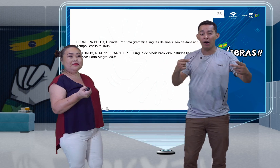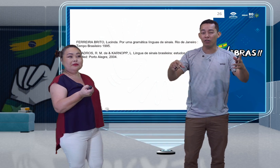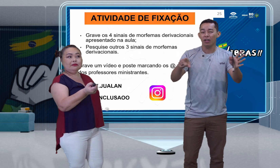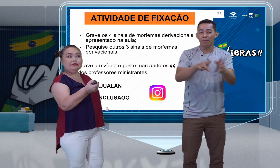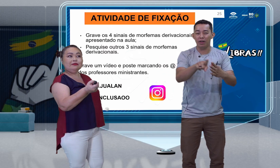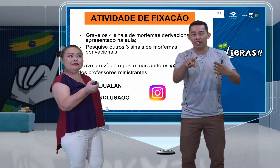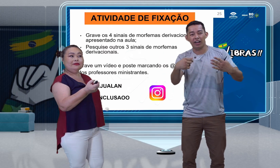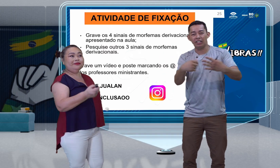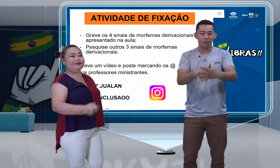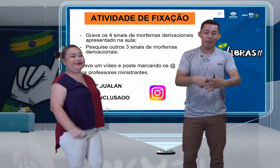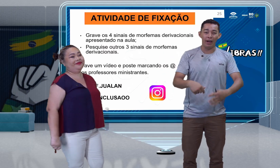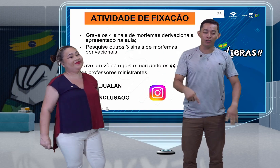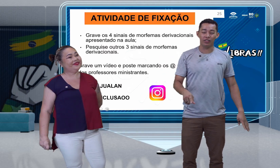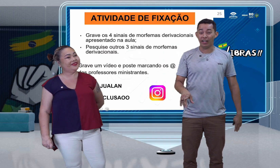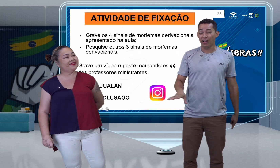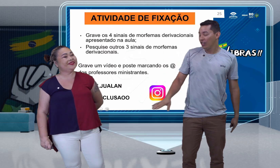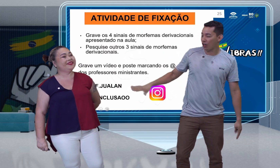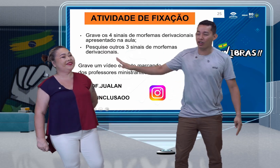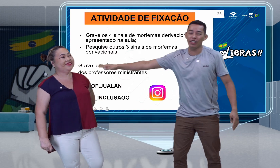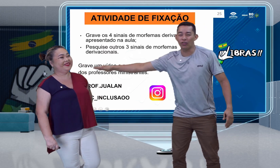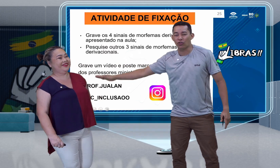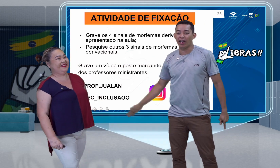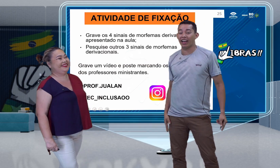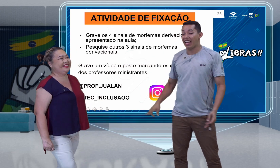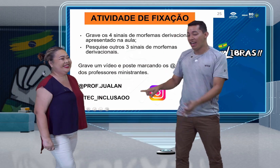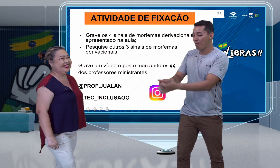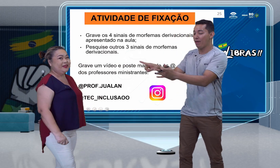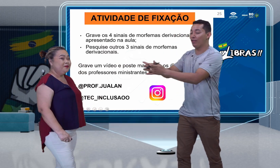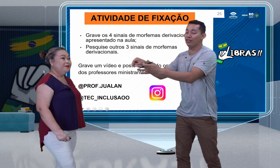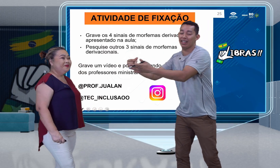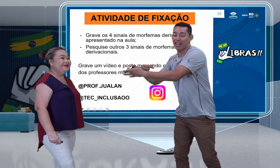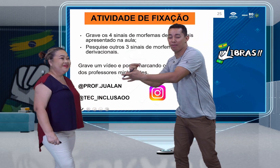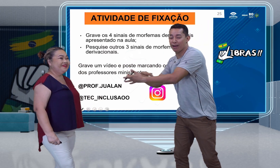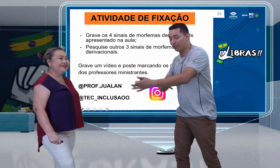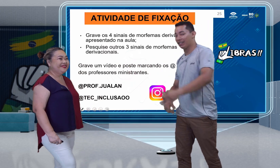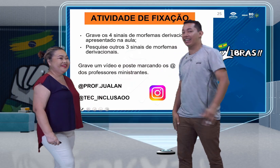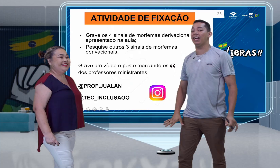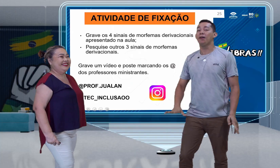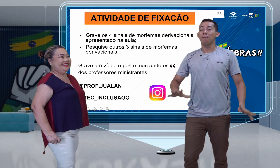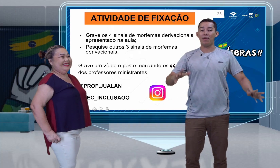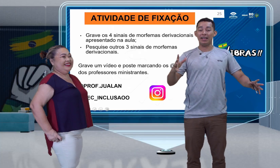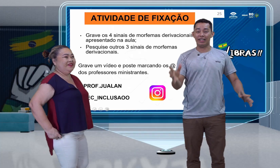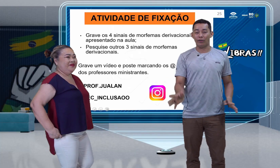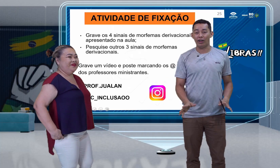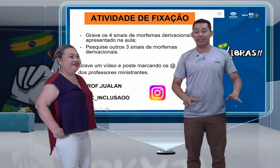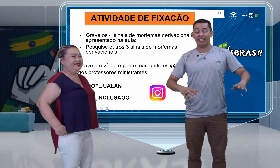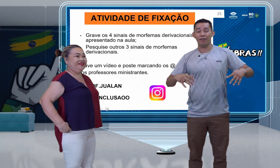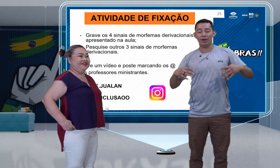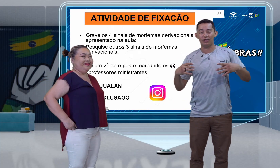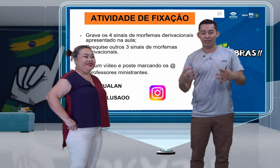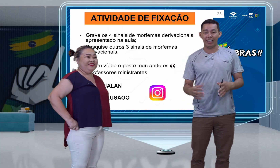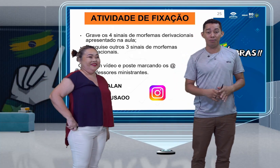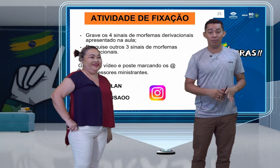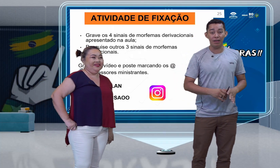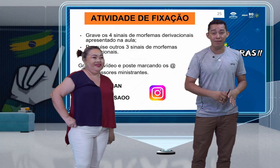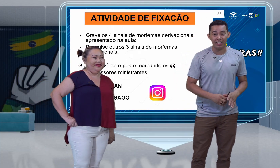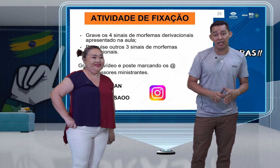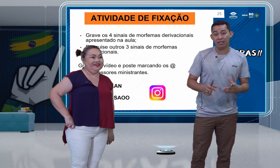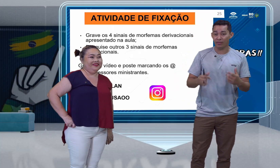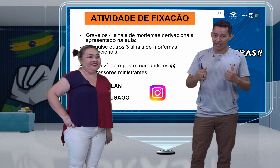mãos, brincando, perguntando, tocando no colega. Ei, me pergunta aí, me pergunta aqui. Mas agora tem uma atividade bem bacana pra vocês